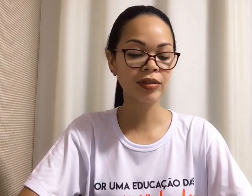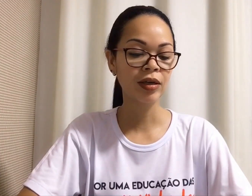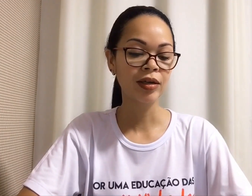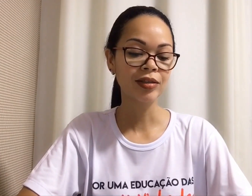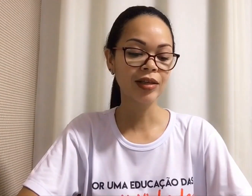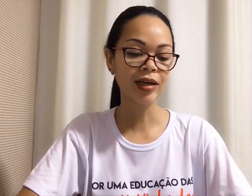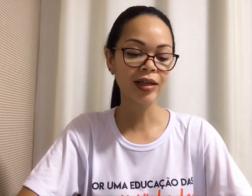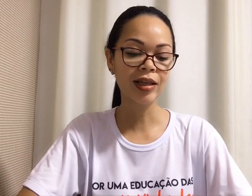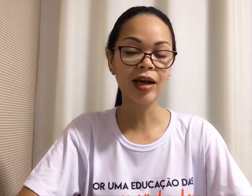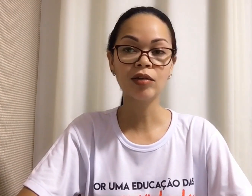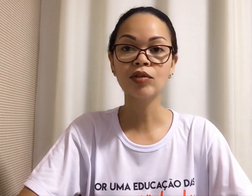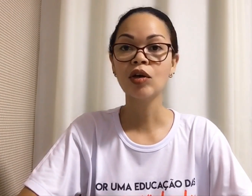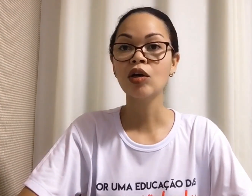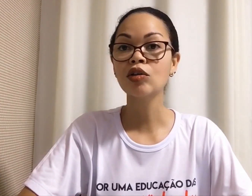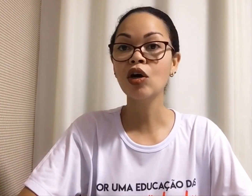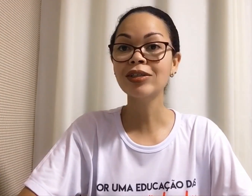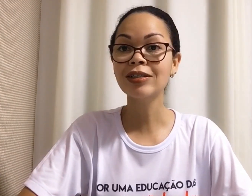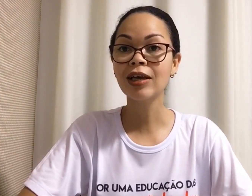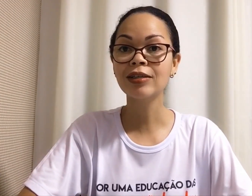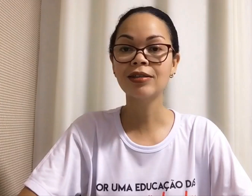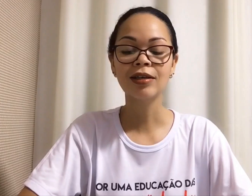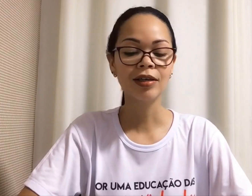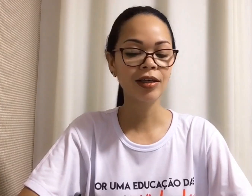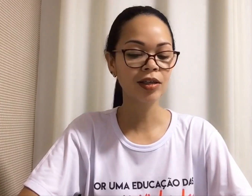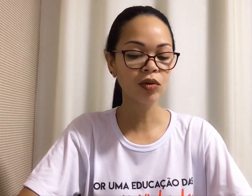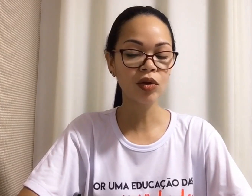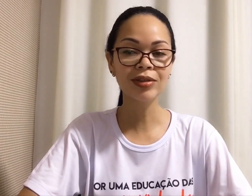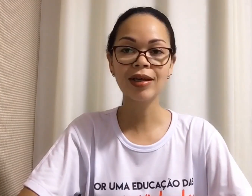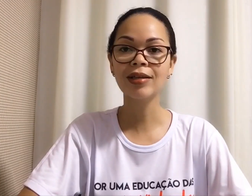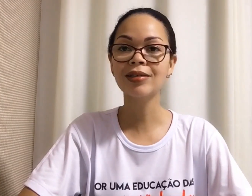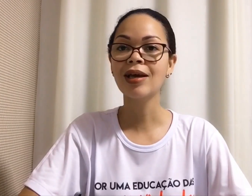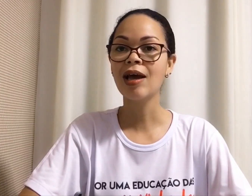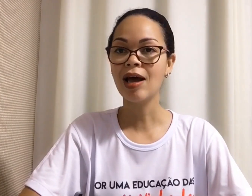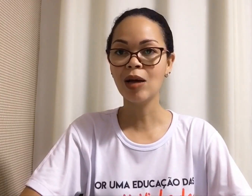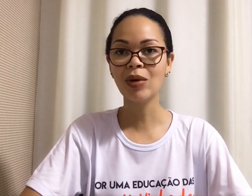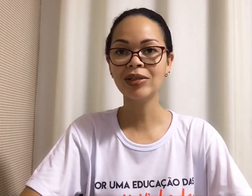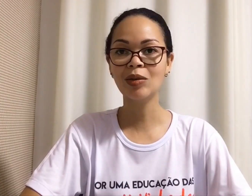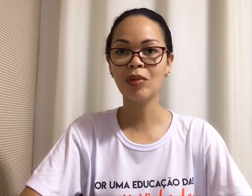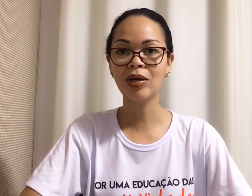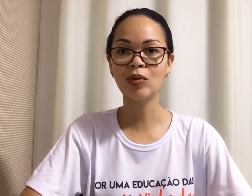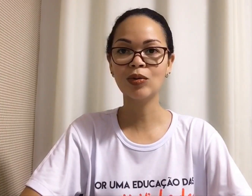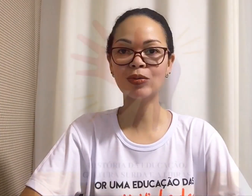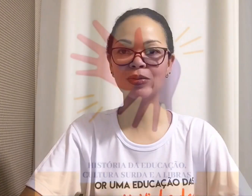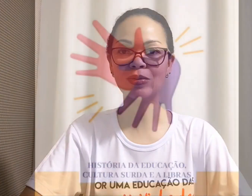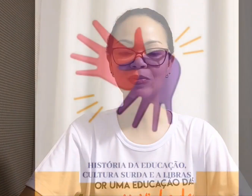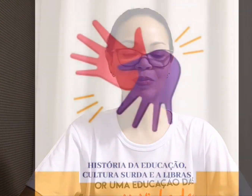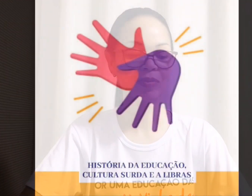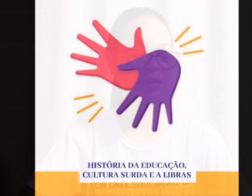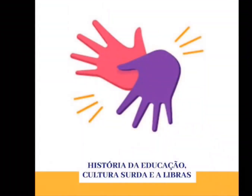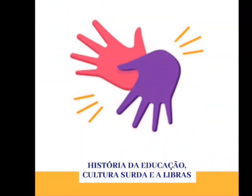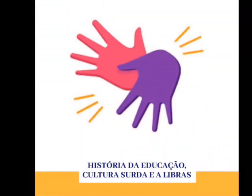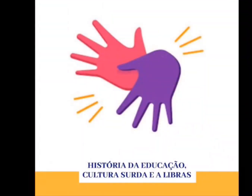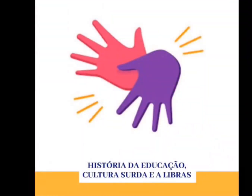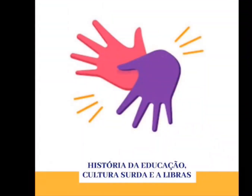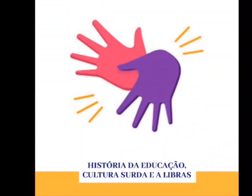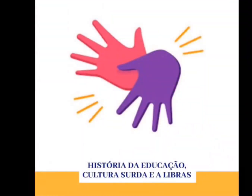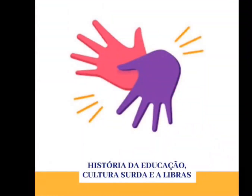orientadores, secretários, docentes e não docentes a participarem conosco. É importante que